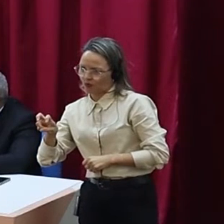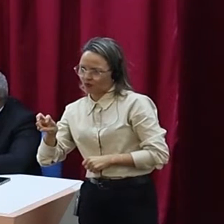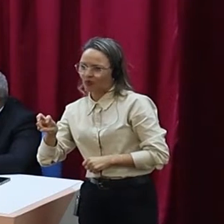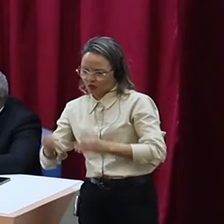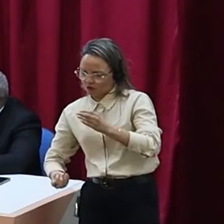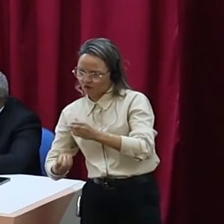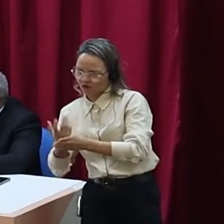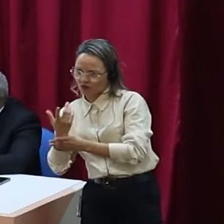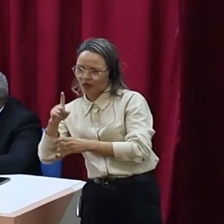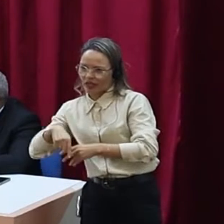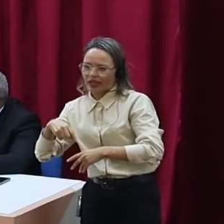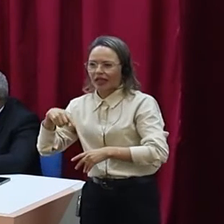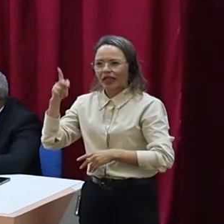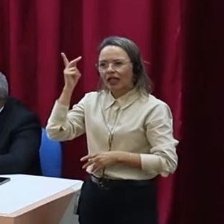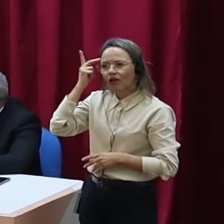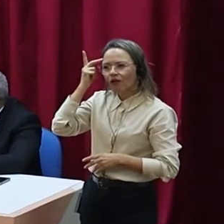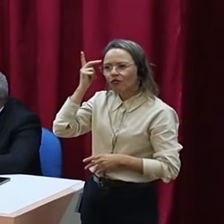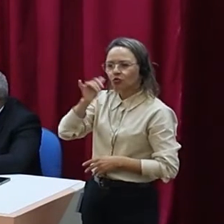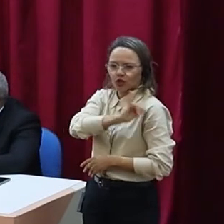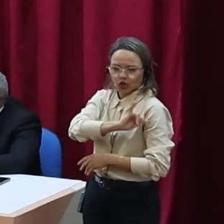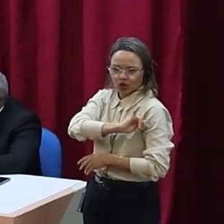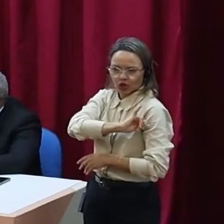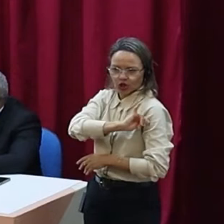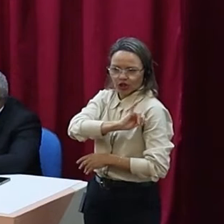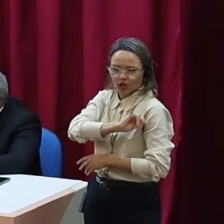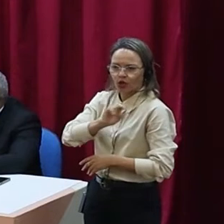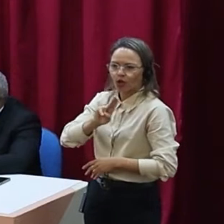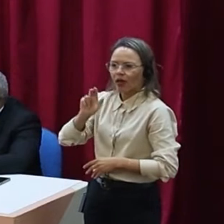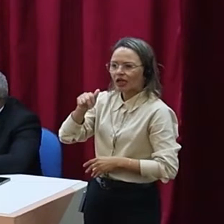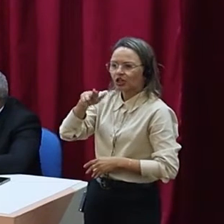de Río de Janeiro, santo de la Iglesia Católica.